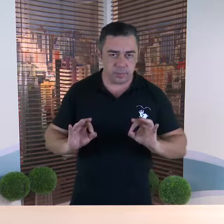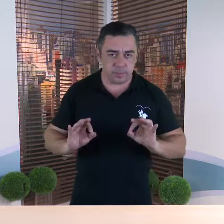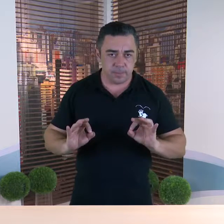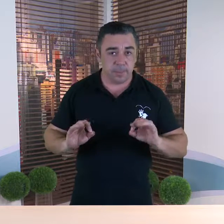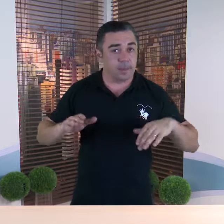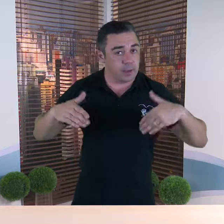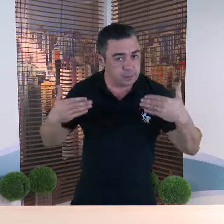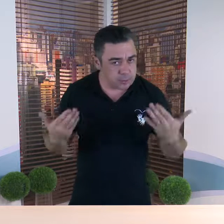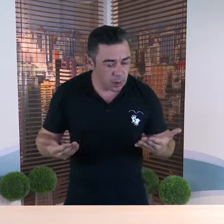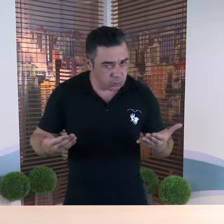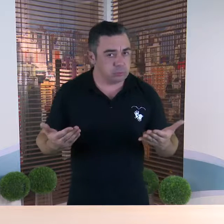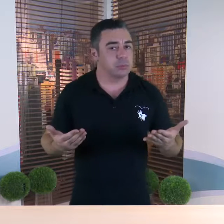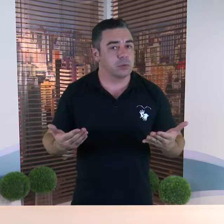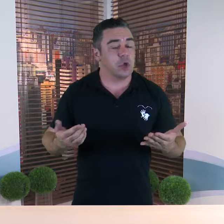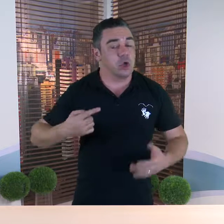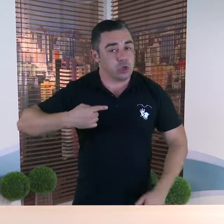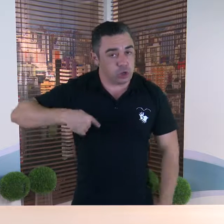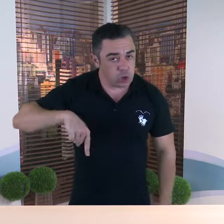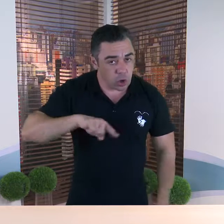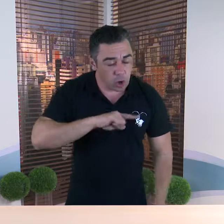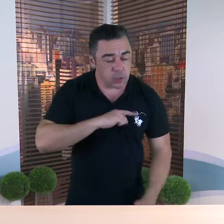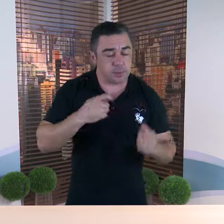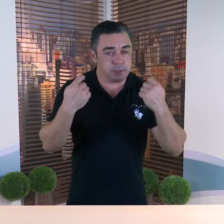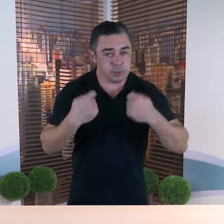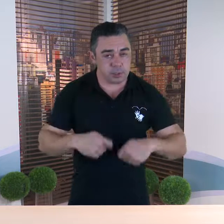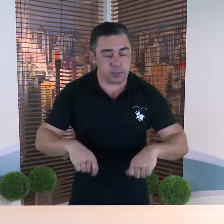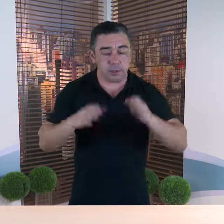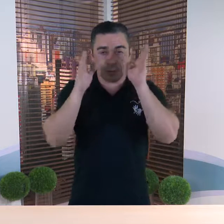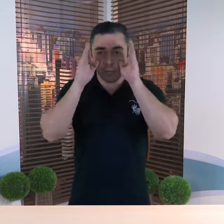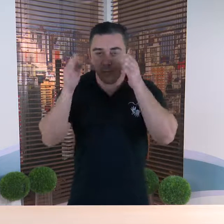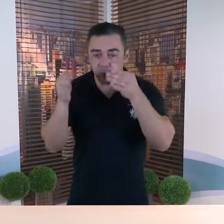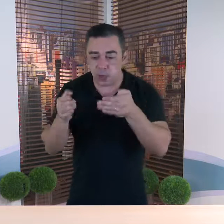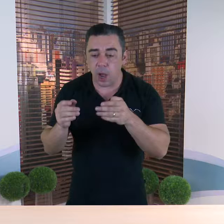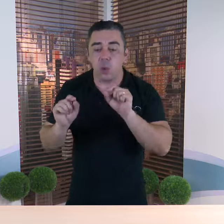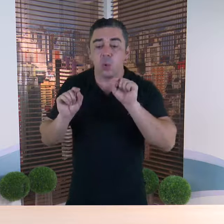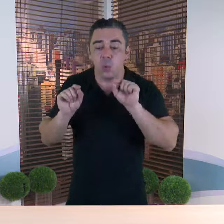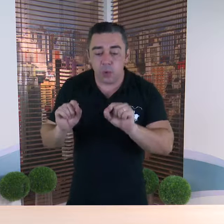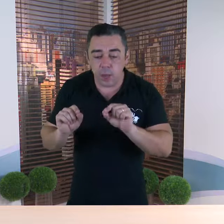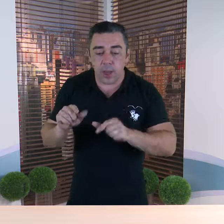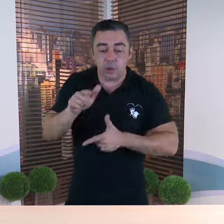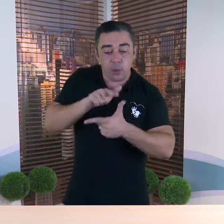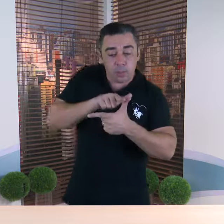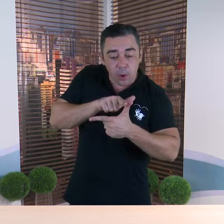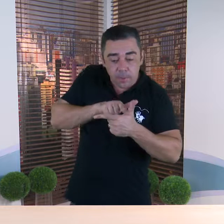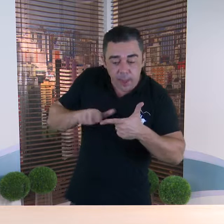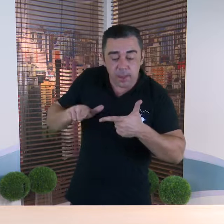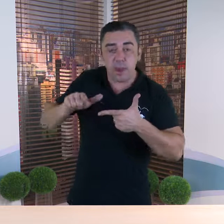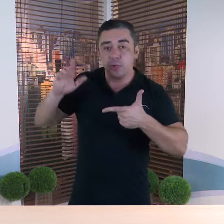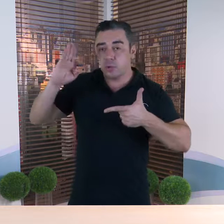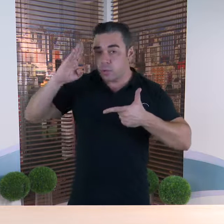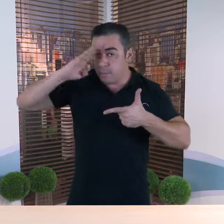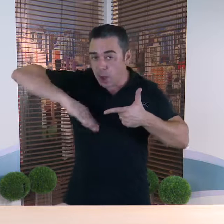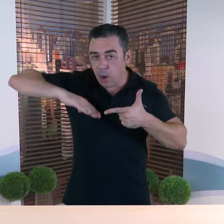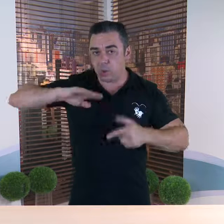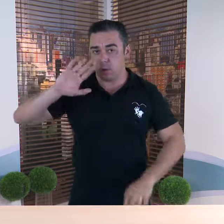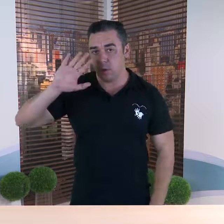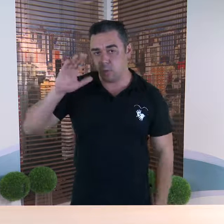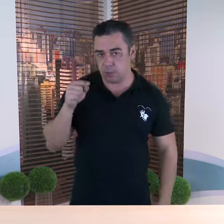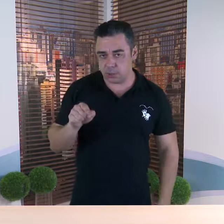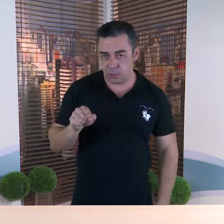entendimento. Então, repito, devemos focar no enigma e no problema do mal. Essa